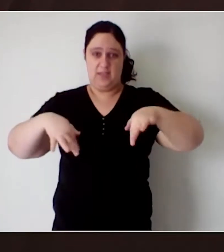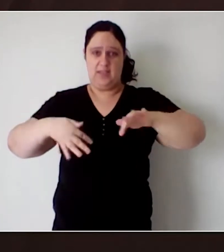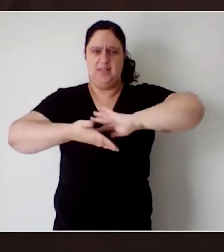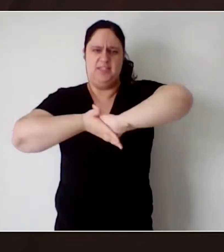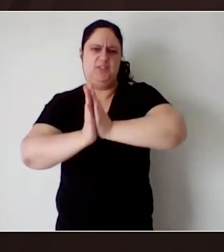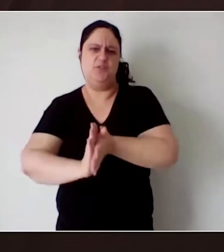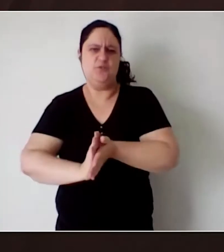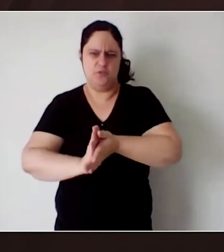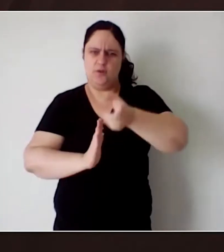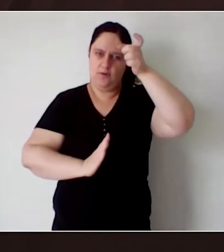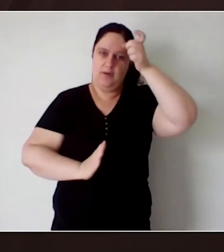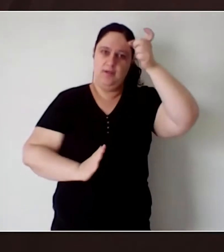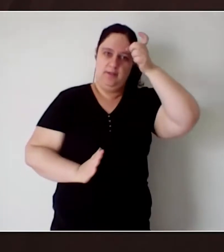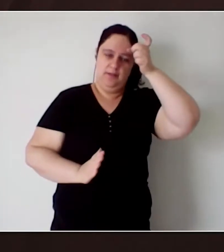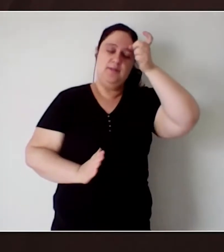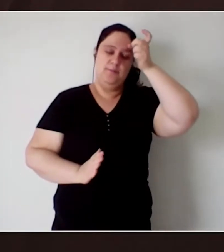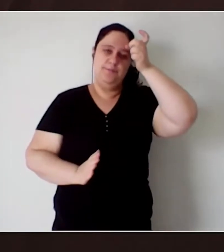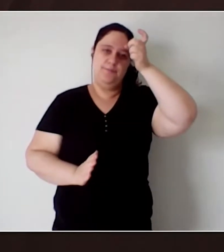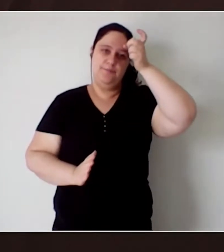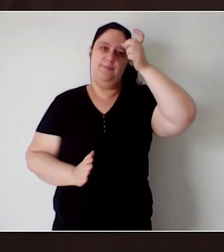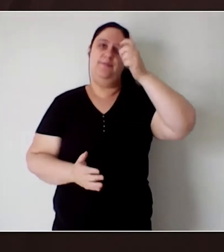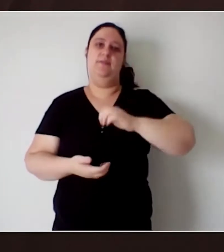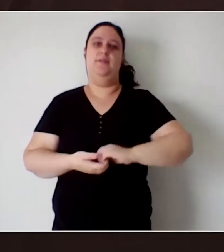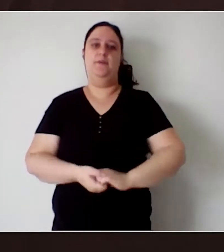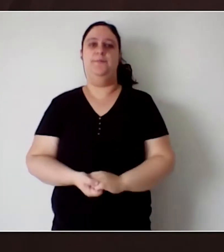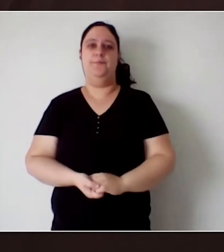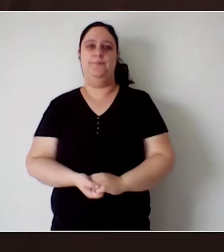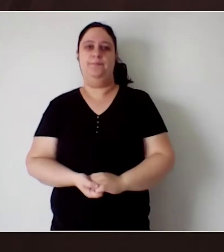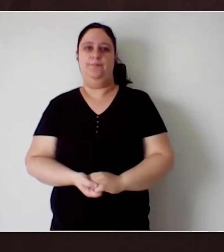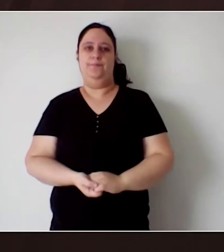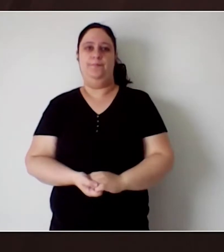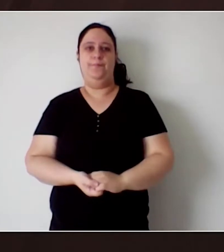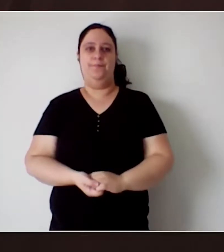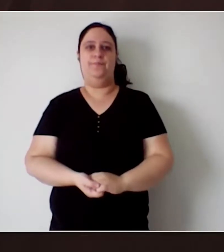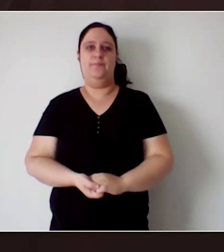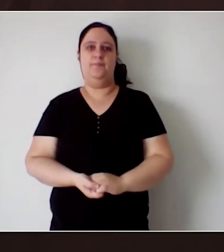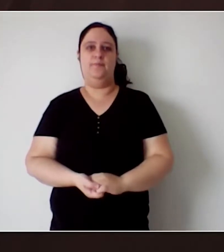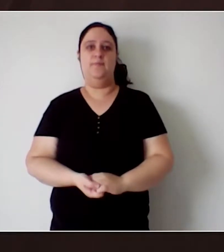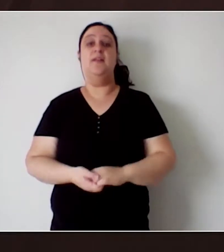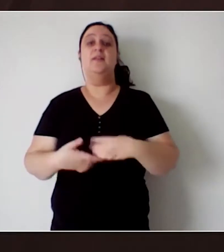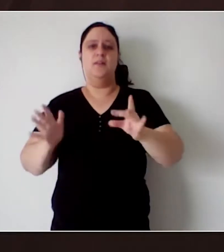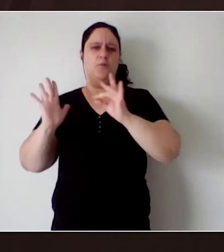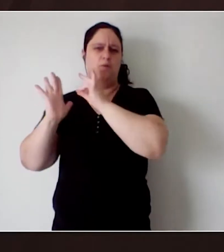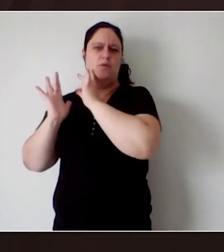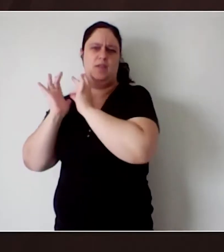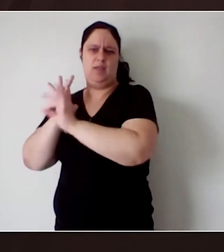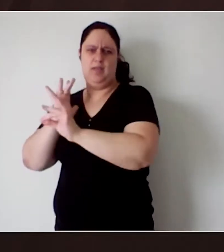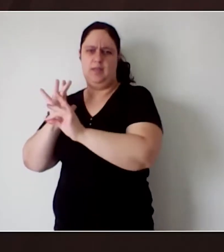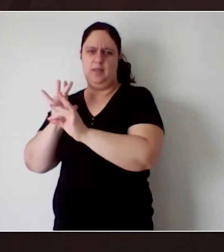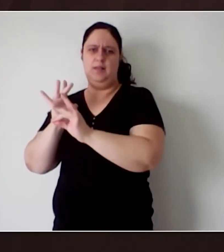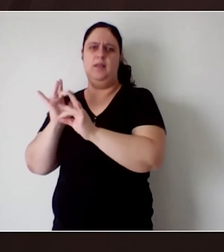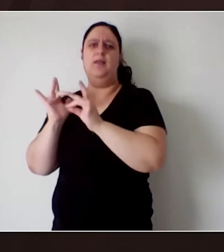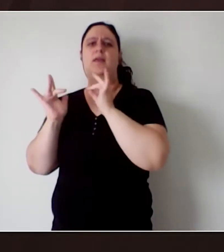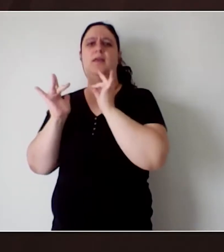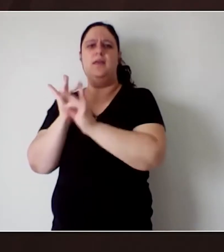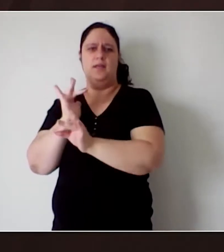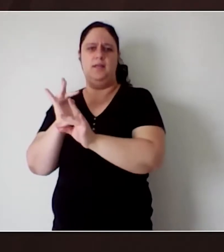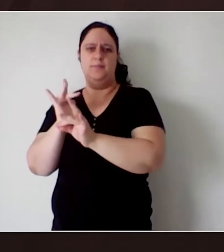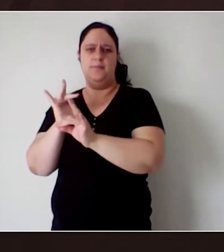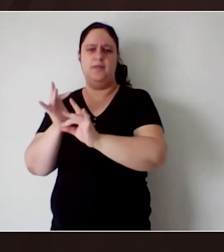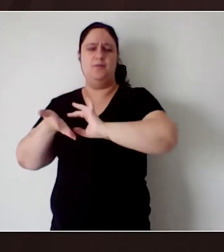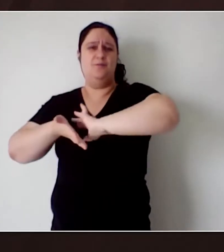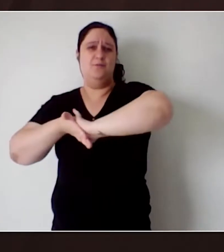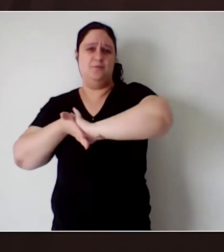seus exércitos, porá um fim a toda essa era de usurpação